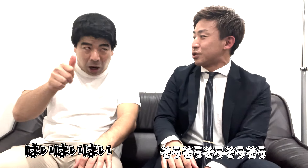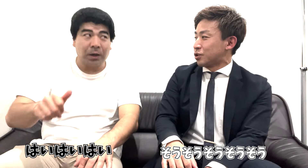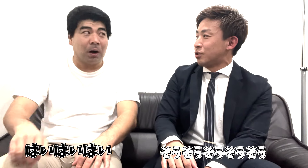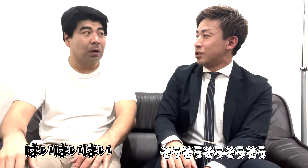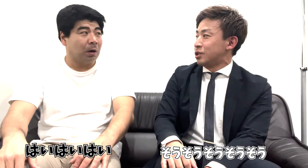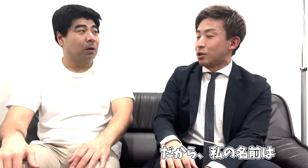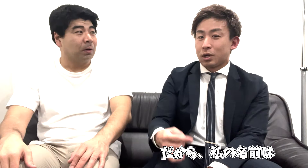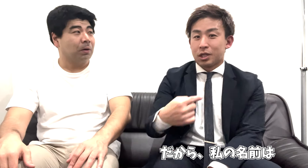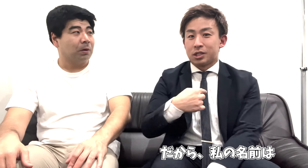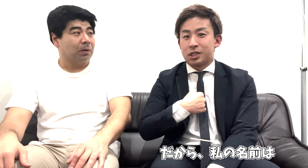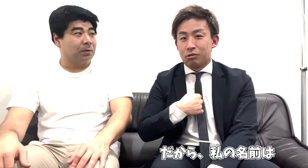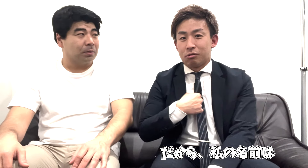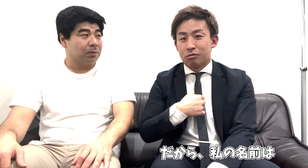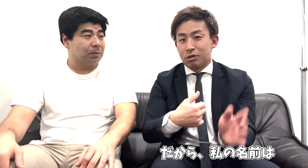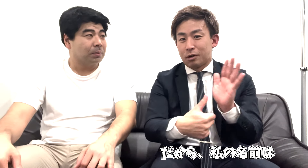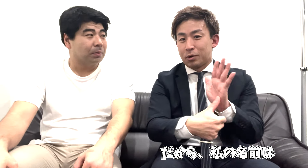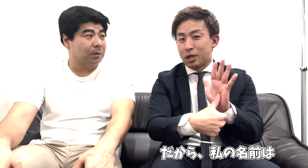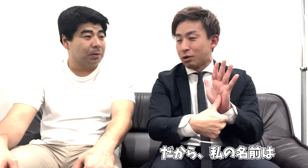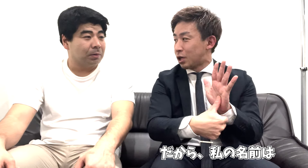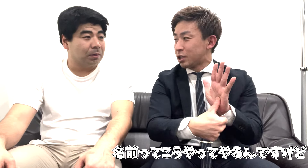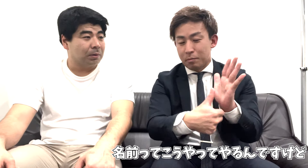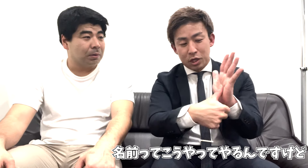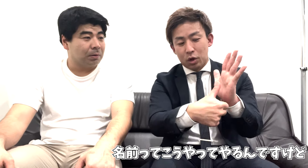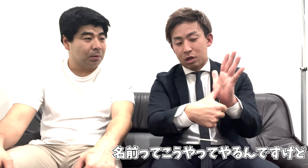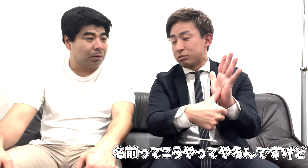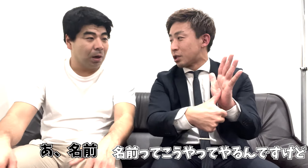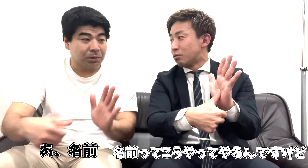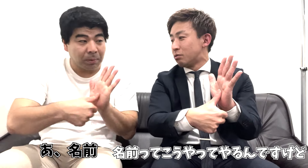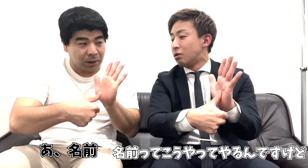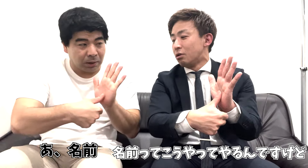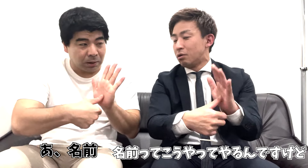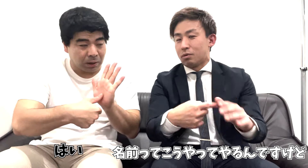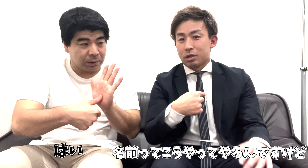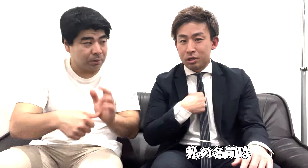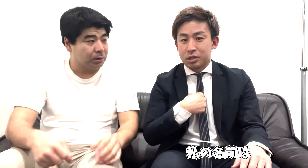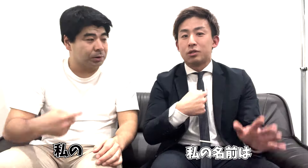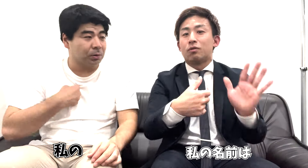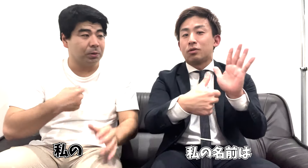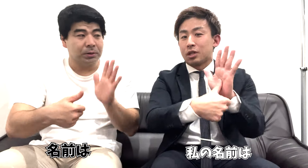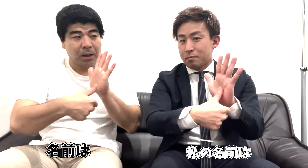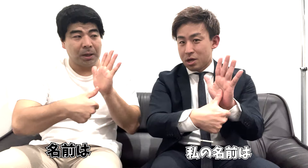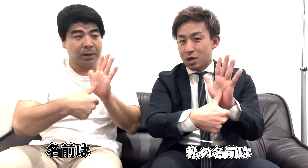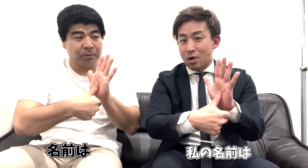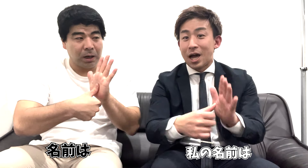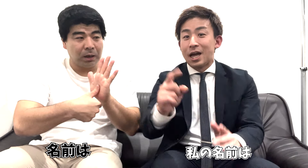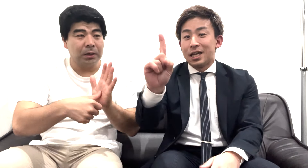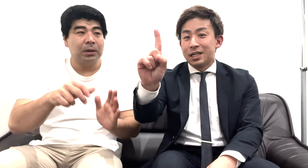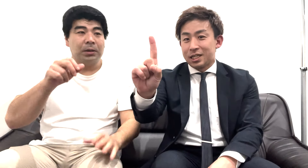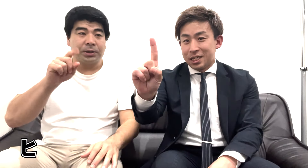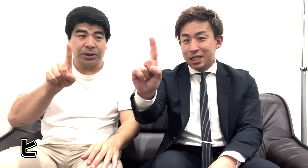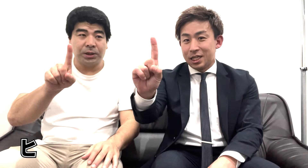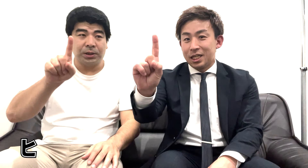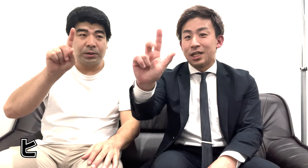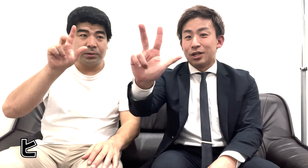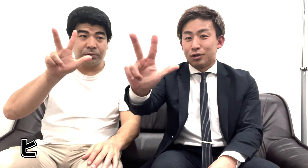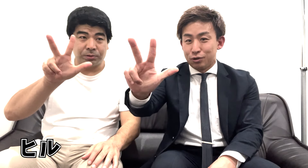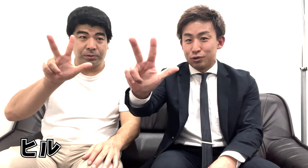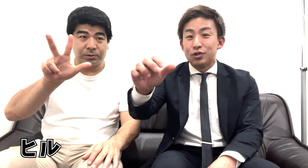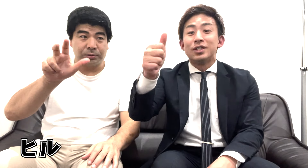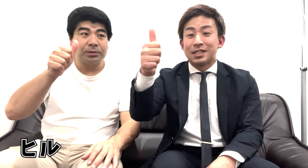はいはい、 私の名前は、名前とか言ってあるんですか。 あ、名前、はい、 私の名前はヒルち